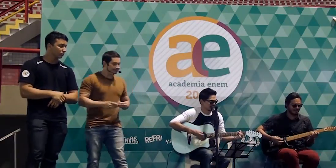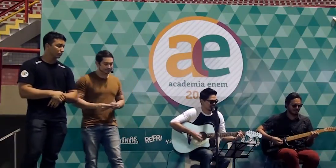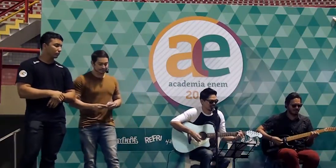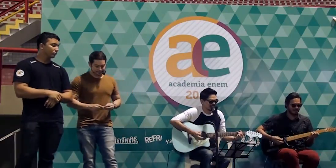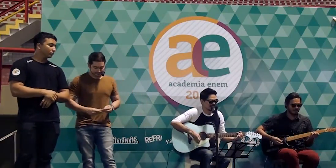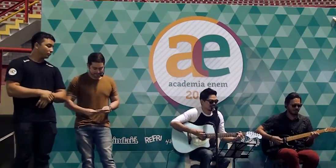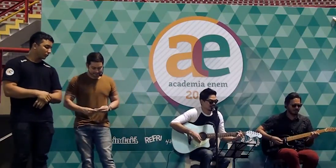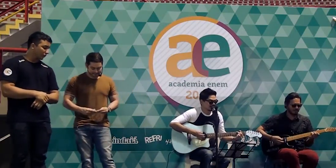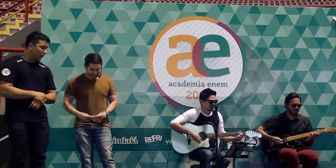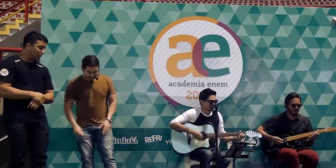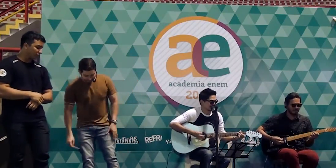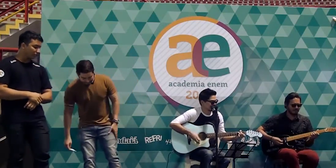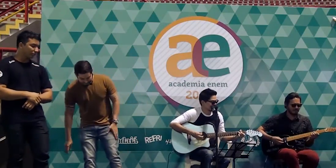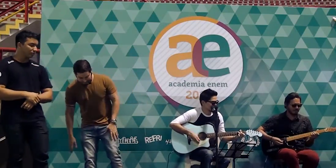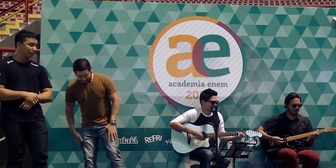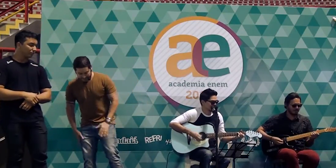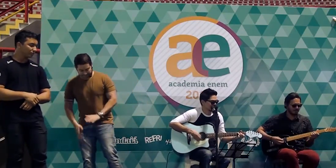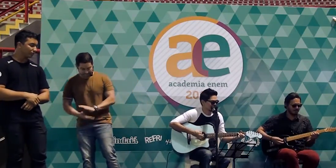nada.